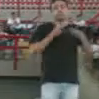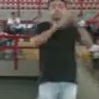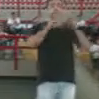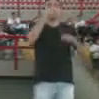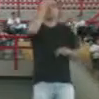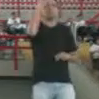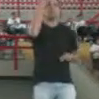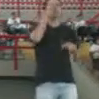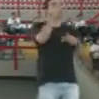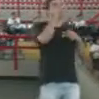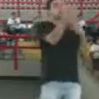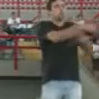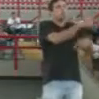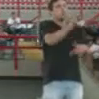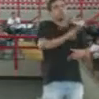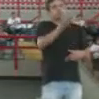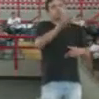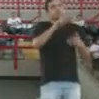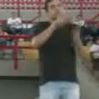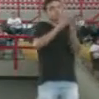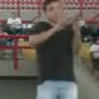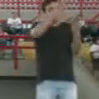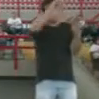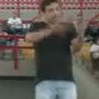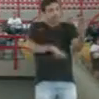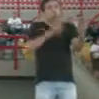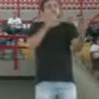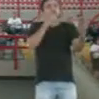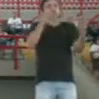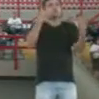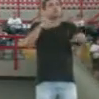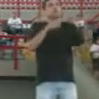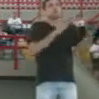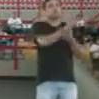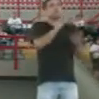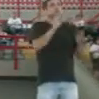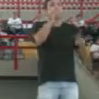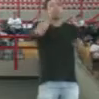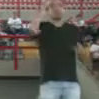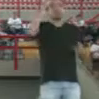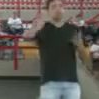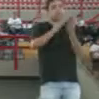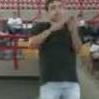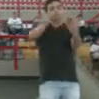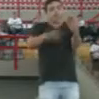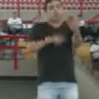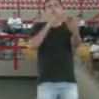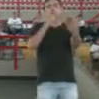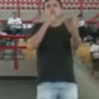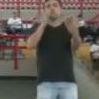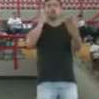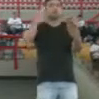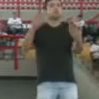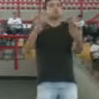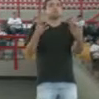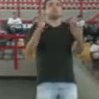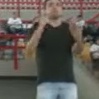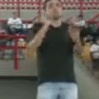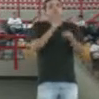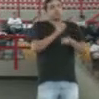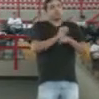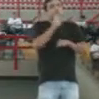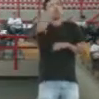Vestibulando que não lê a Bíblia não merece nem passar. Vestibulando que não lê a Bíblia, de alguma maneira, sei lá, acho que o inferno